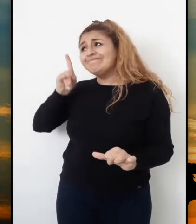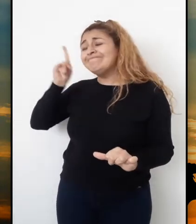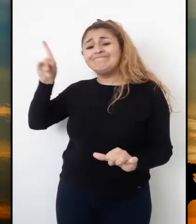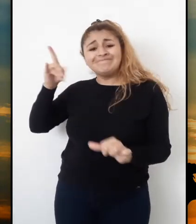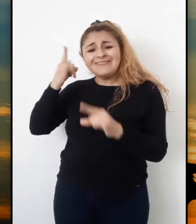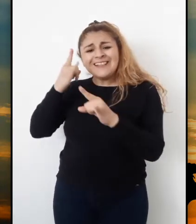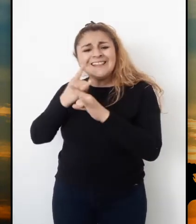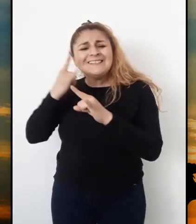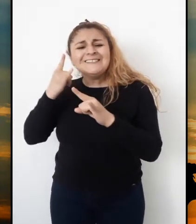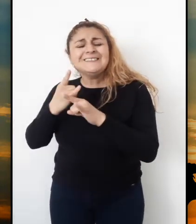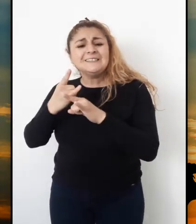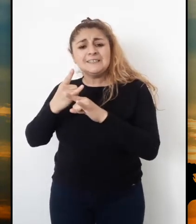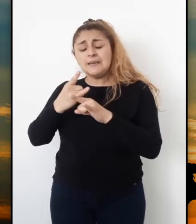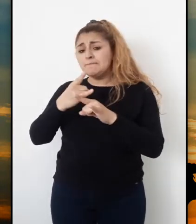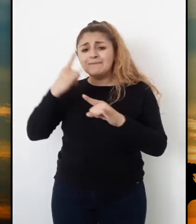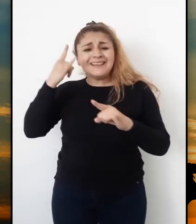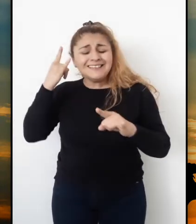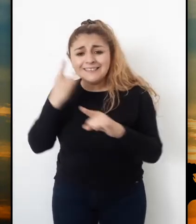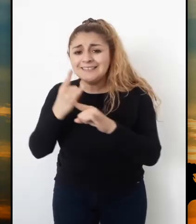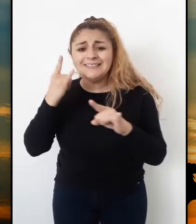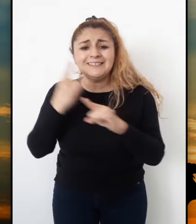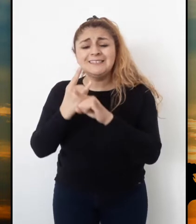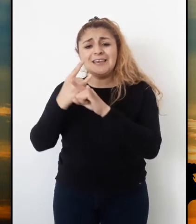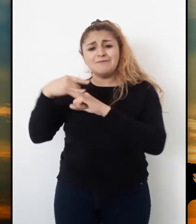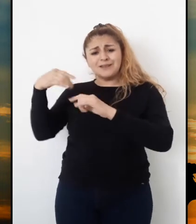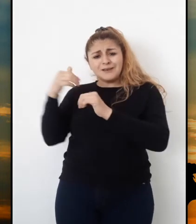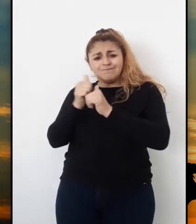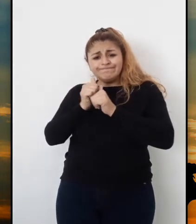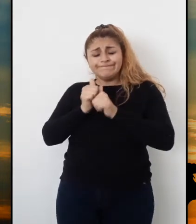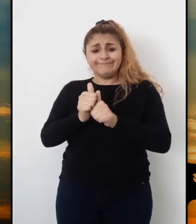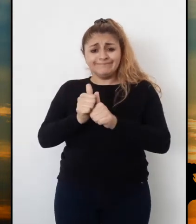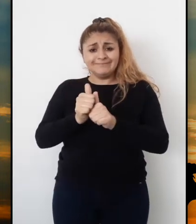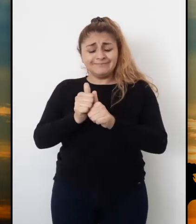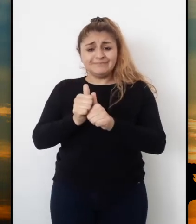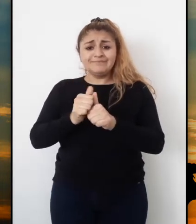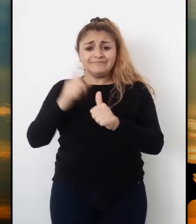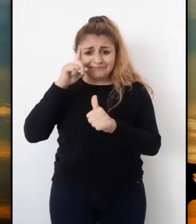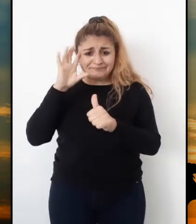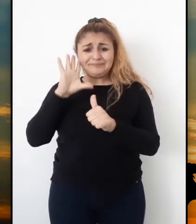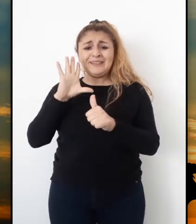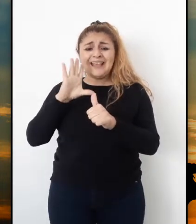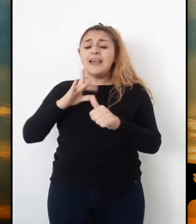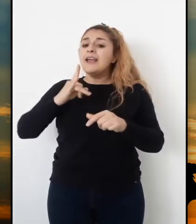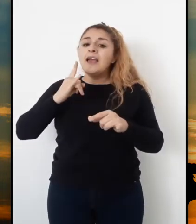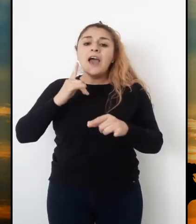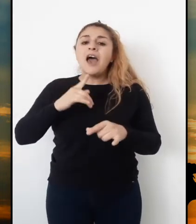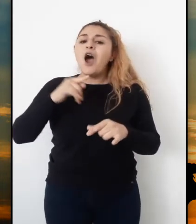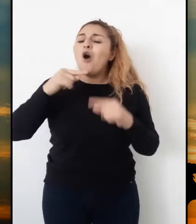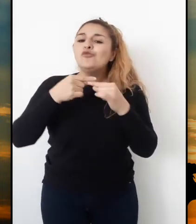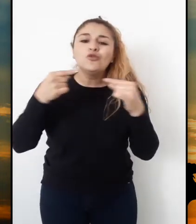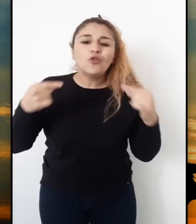Dios nos promete que ellas dos juntas, le bien y le mal, el bien y el mal, travaillent pour notre